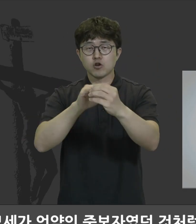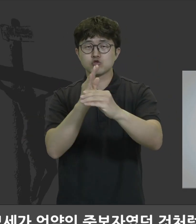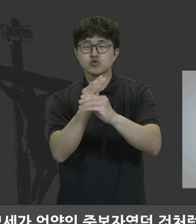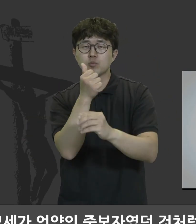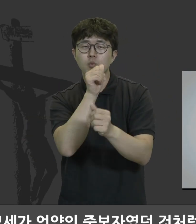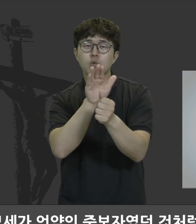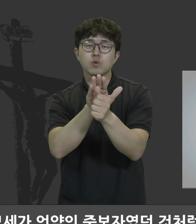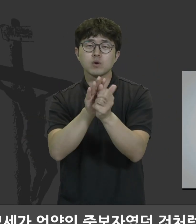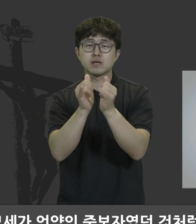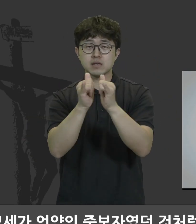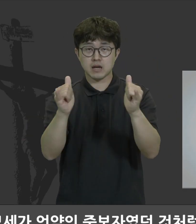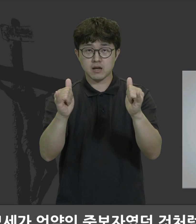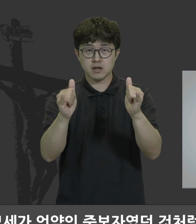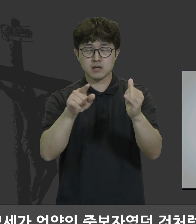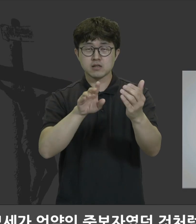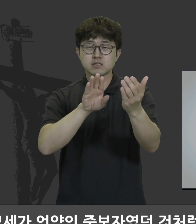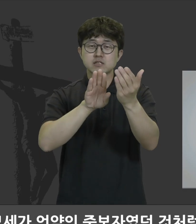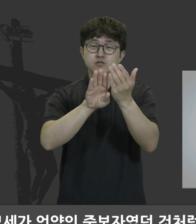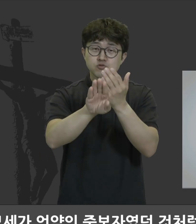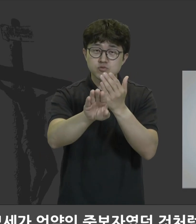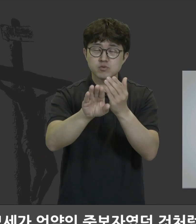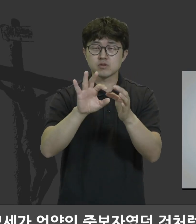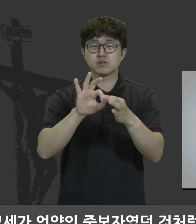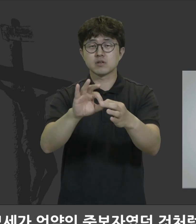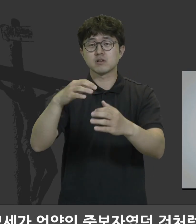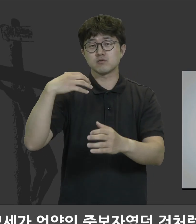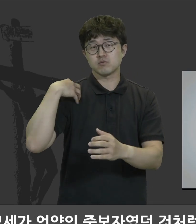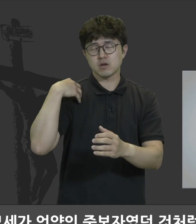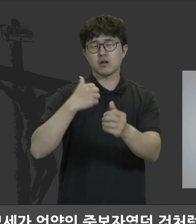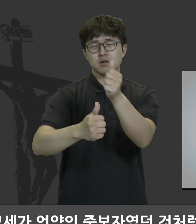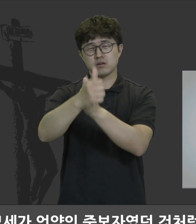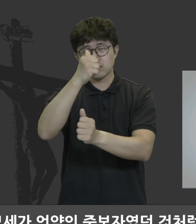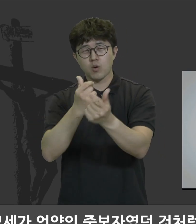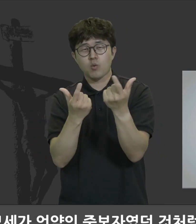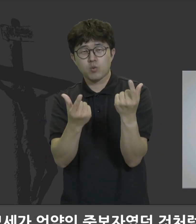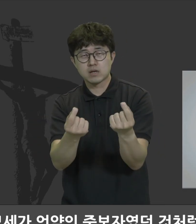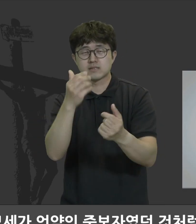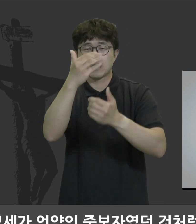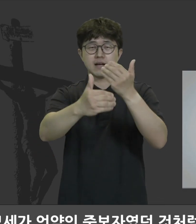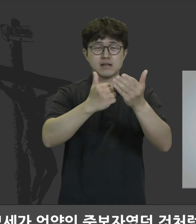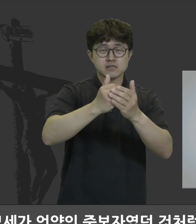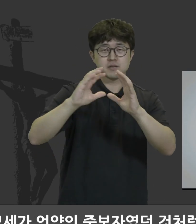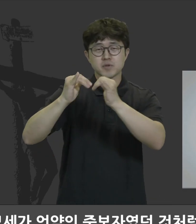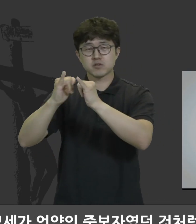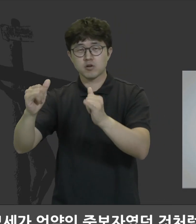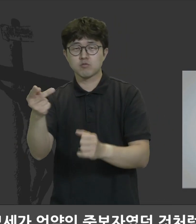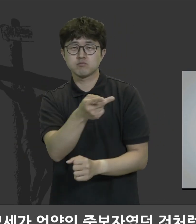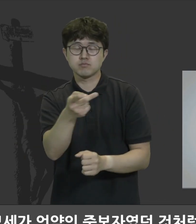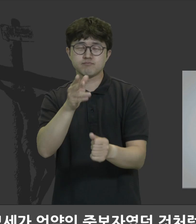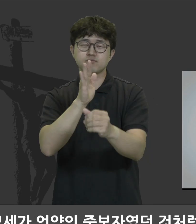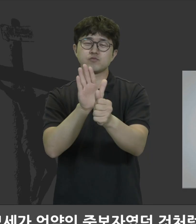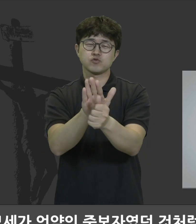중보자였던 것처럼 모세 이후의 선지자들도 하나님과 백성 사이에서 언약의 중보자 역할을